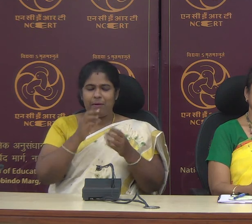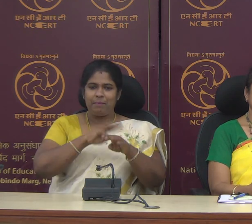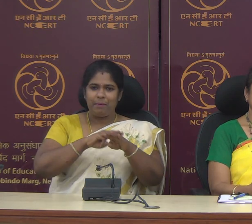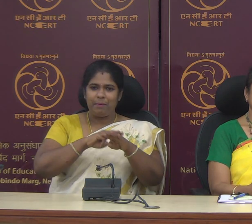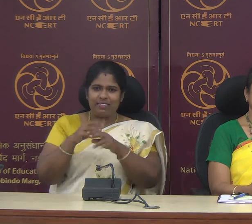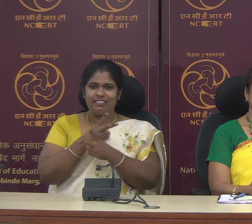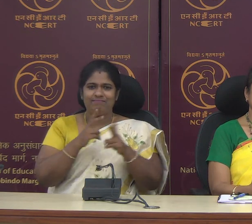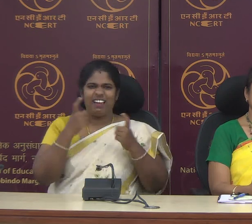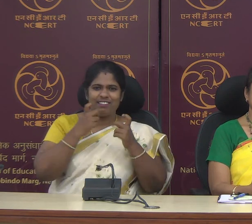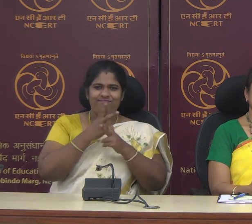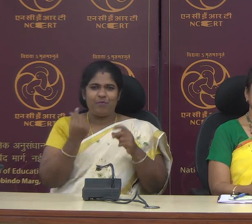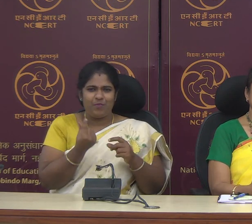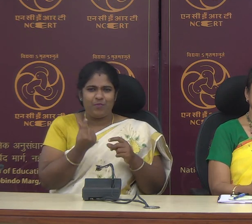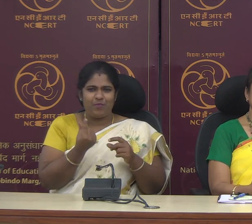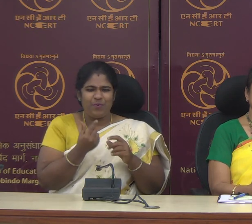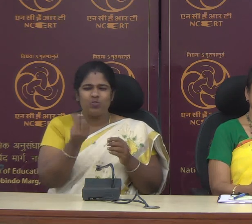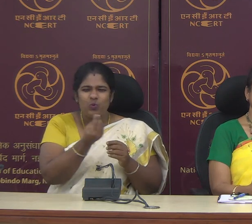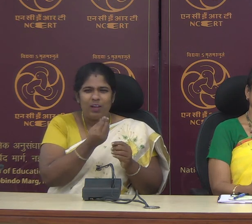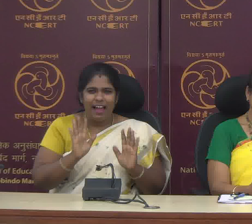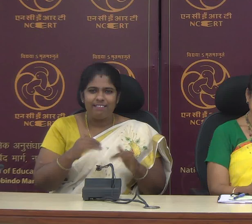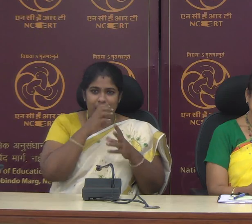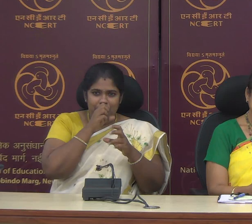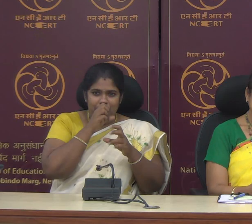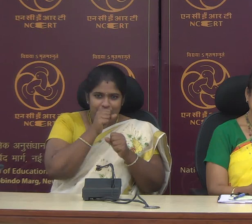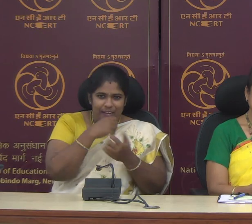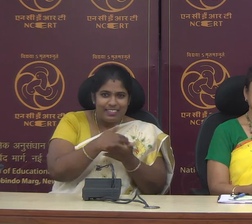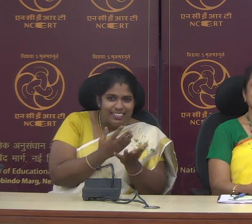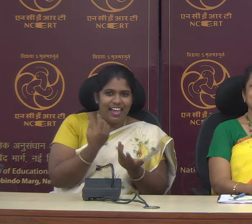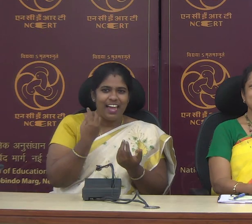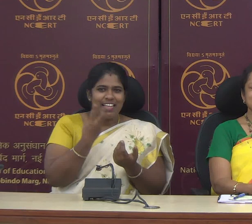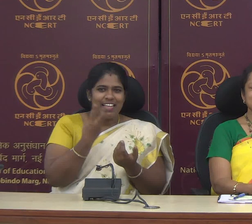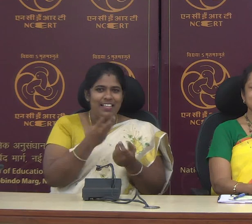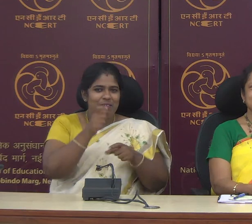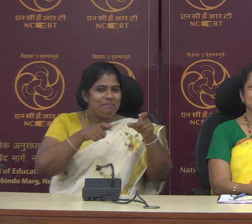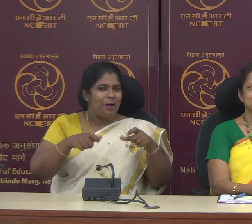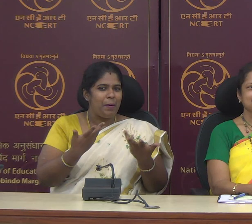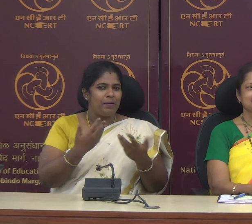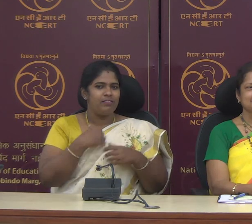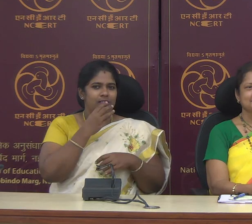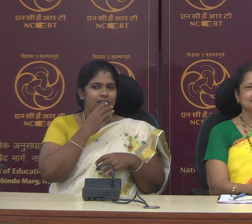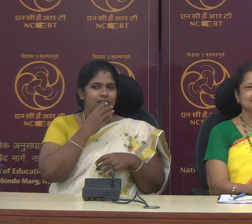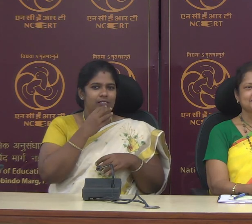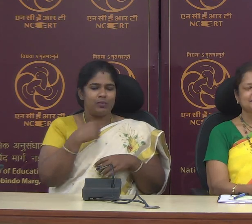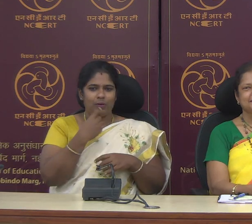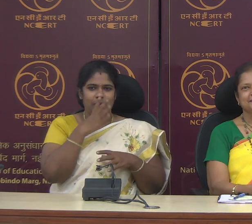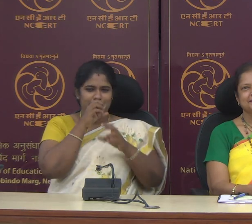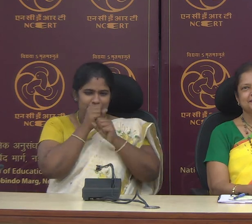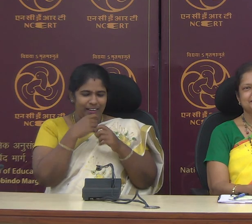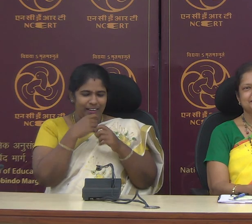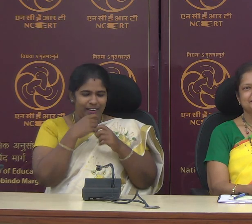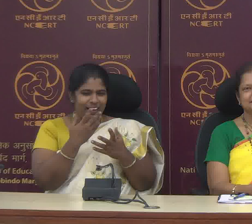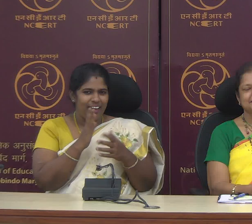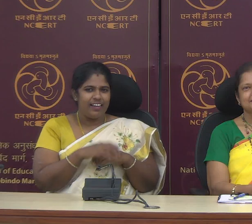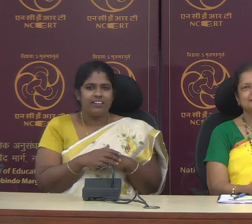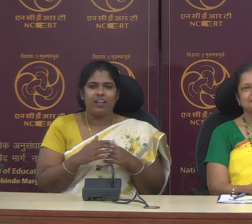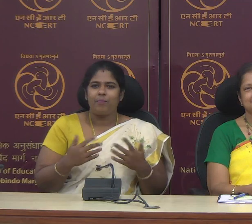जब हमें एक आम होता है और तीन लोगों में उसको डिवाइड करना होता है तो ये तय होता है कि कौन खाएगा, कौन इसको छुपाएगा, और ऐसे बहुत से काम